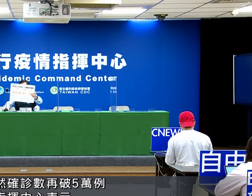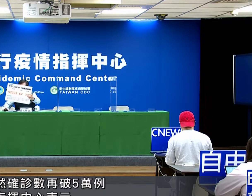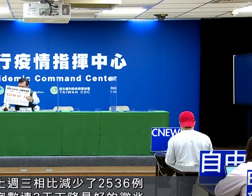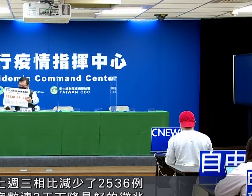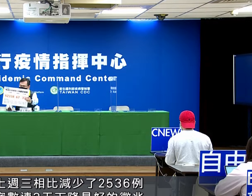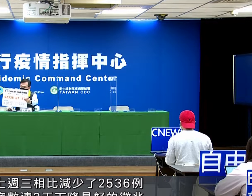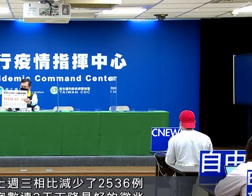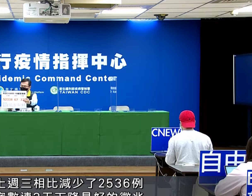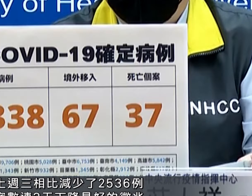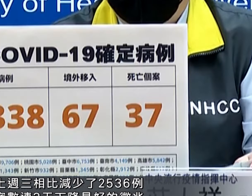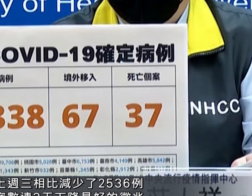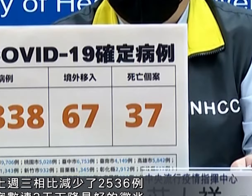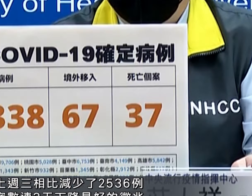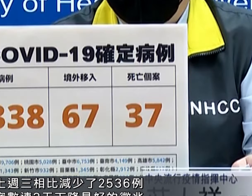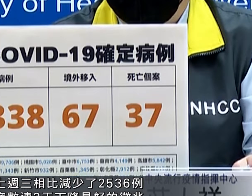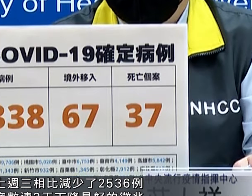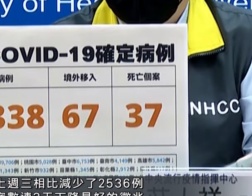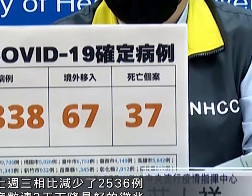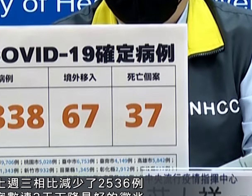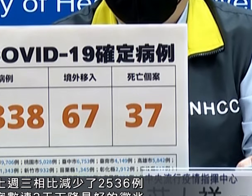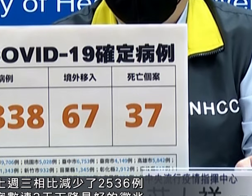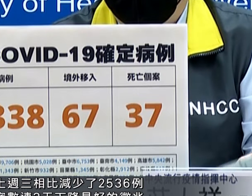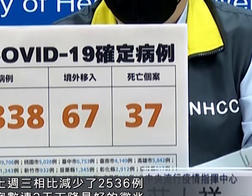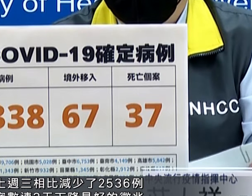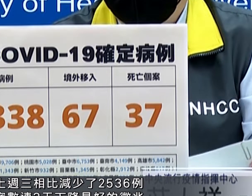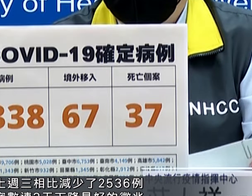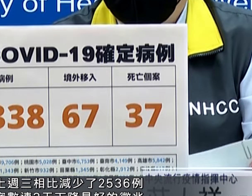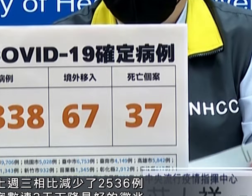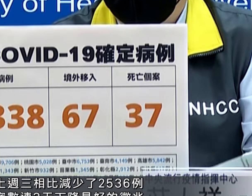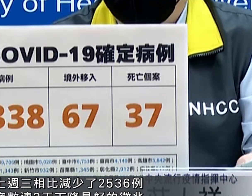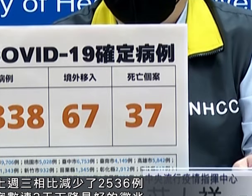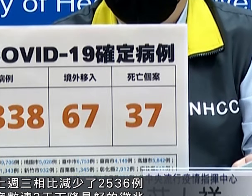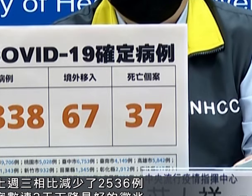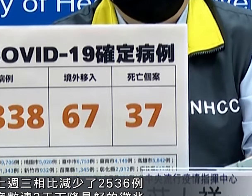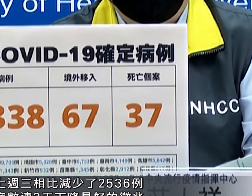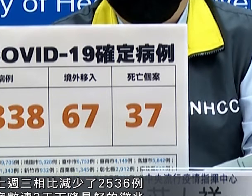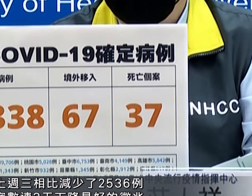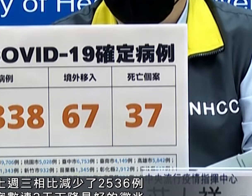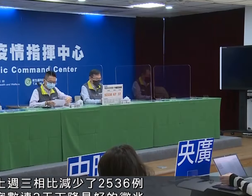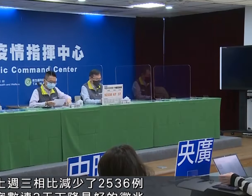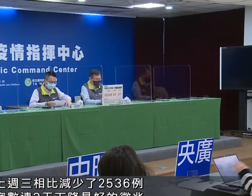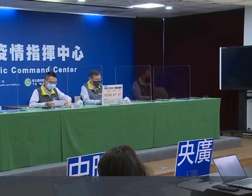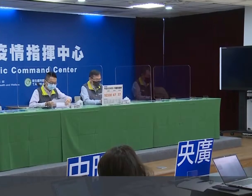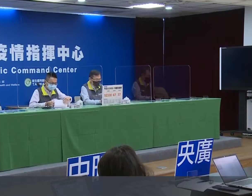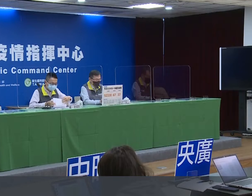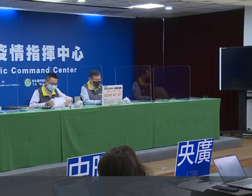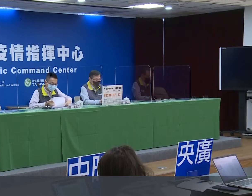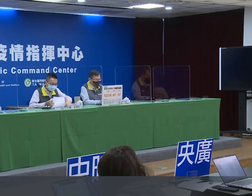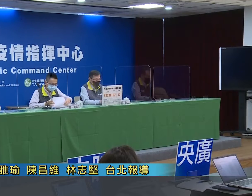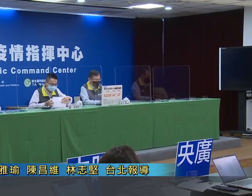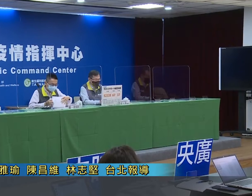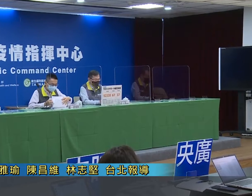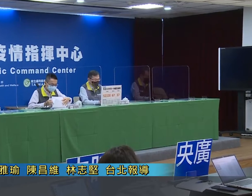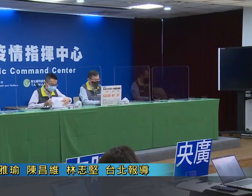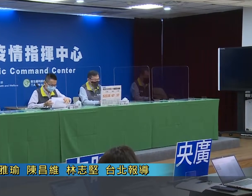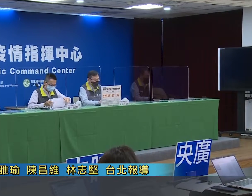相比减少了2536例，个案数连3天下降是好的征兆。记者为陈昌伟、林志坚特别报道。